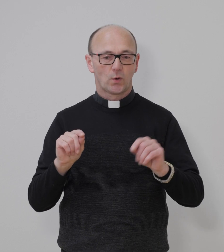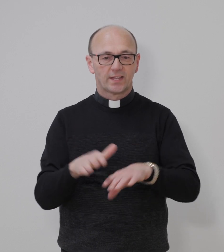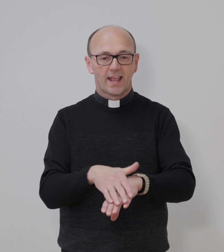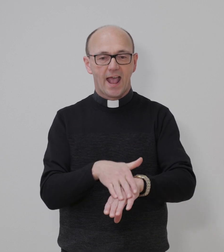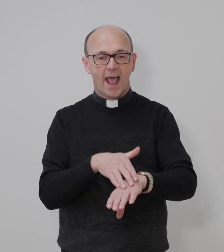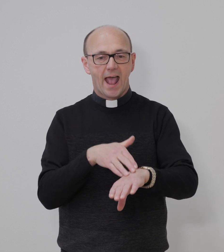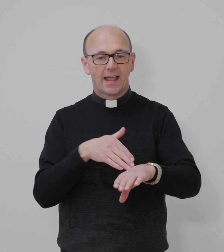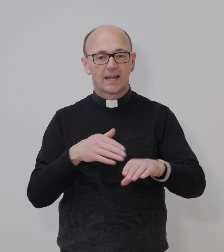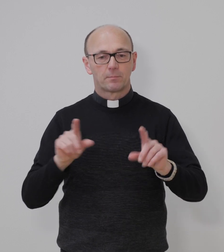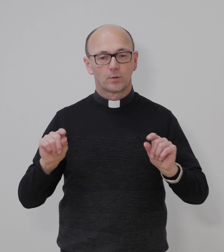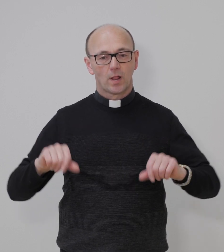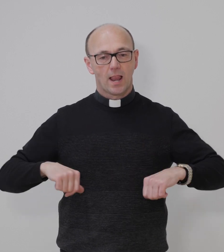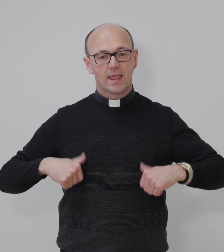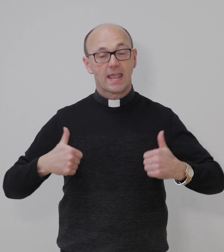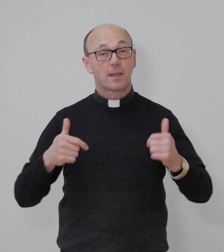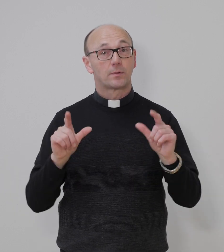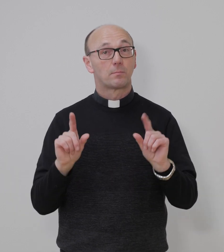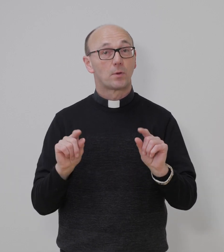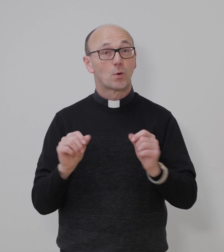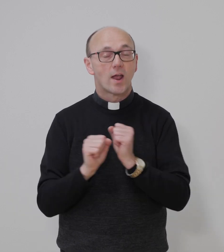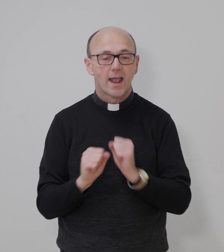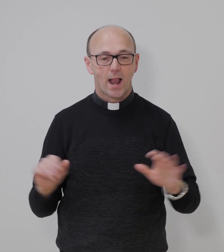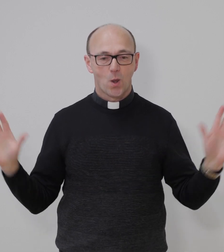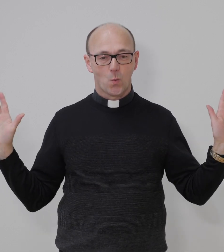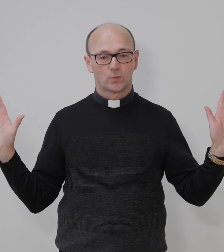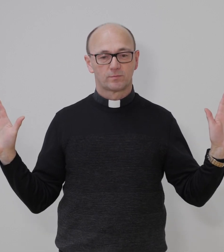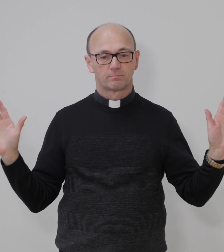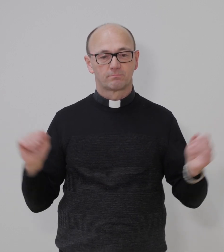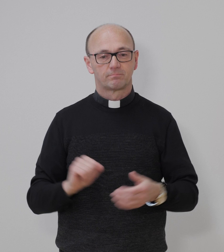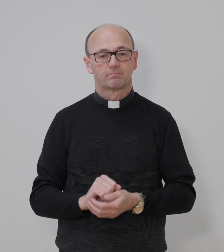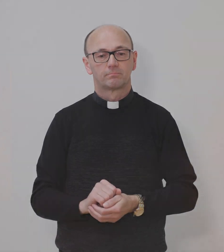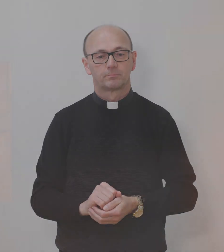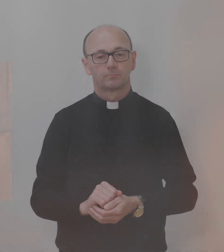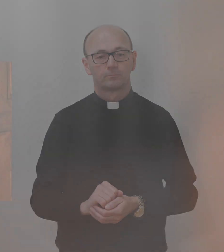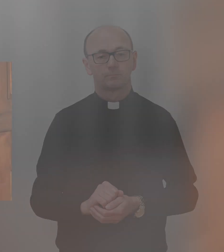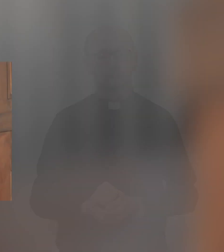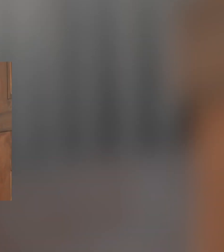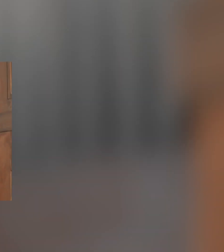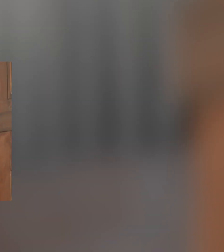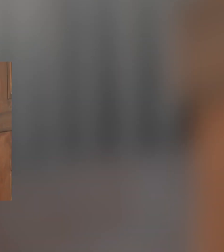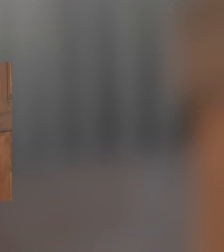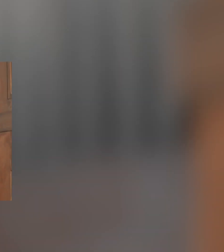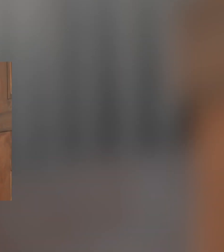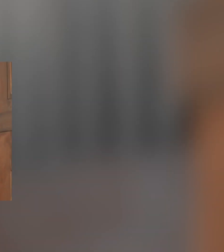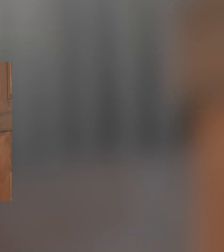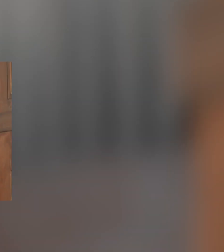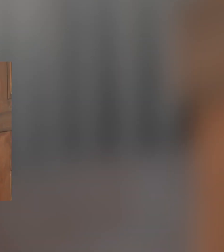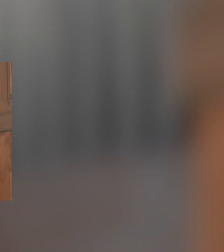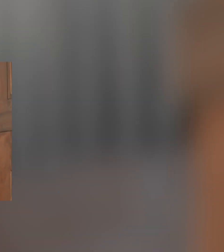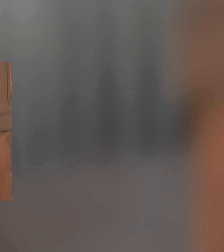In ihm ist uns Heil, in ihm ist uns Leben, in ihm sind